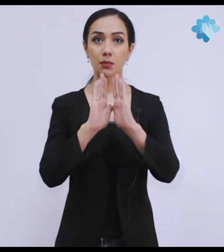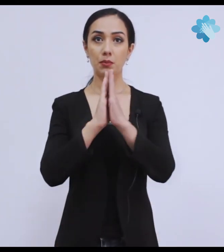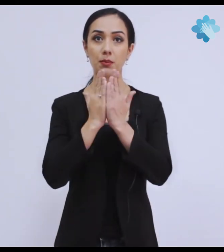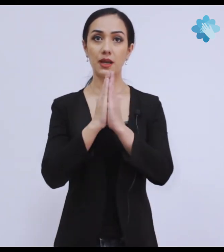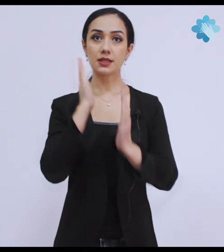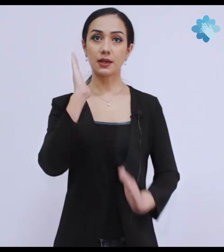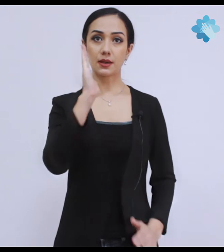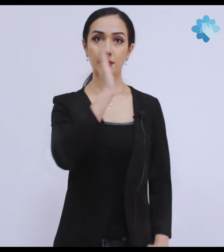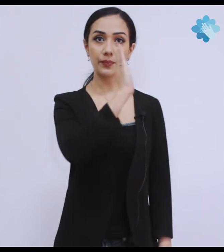библиотека